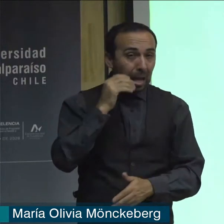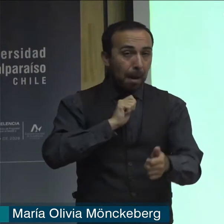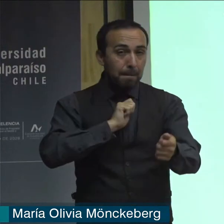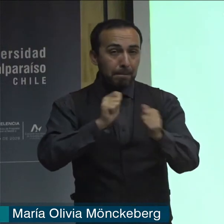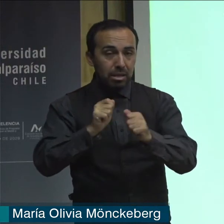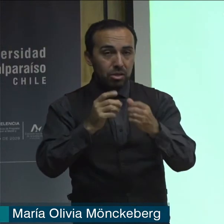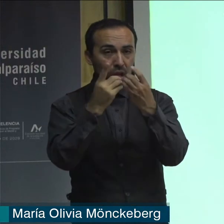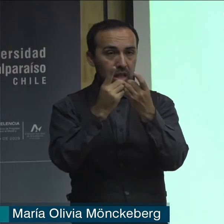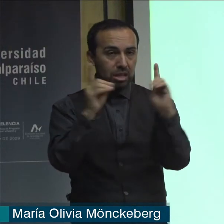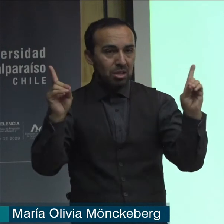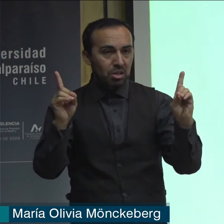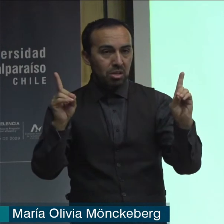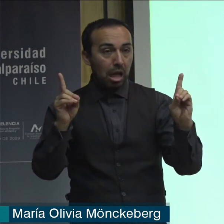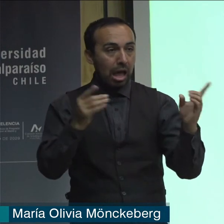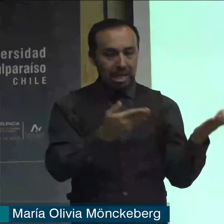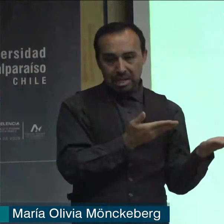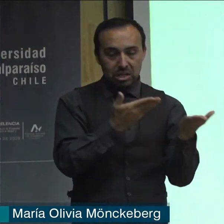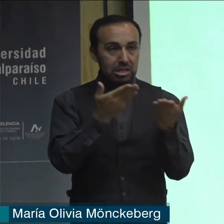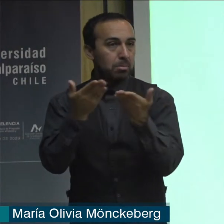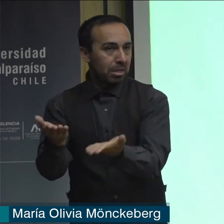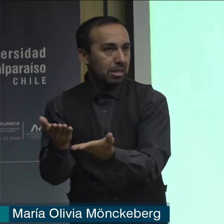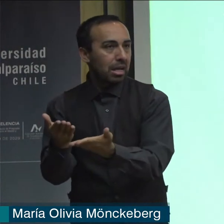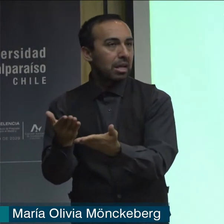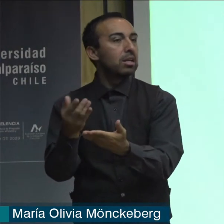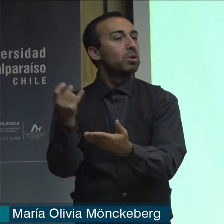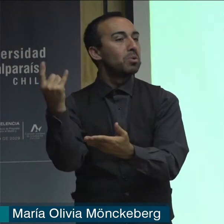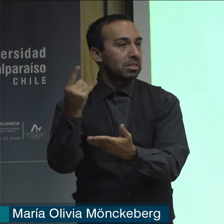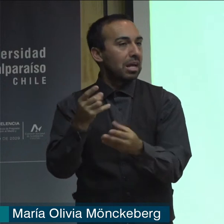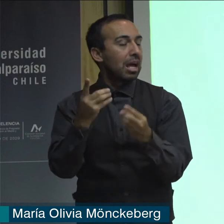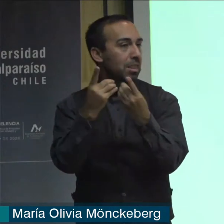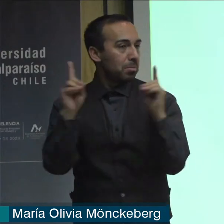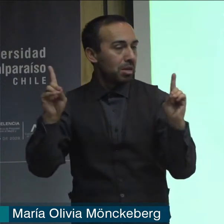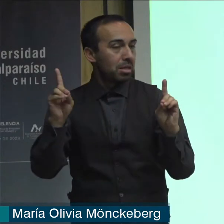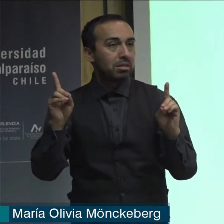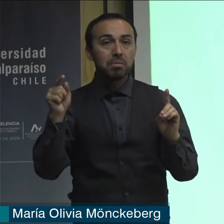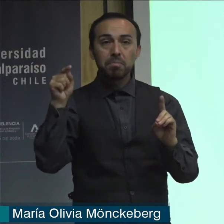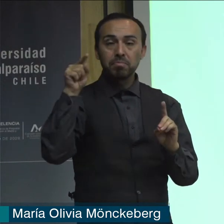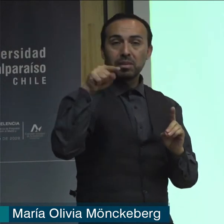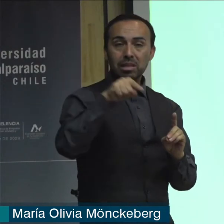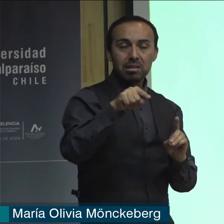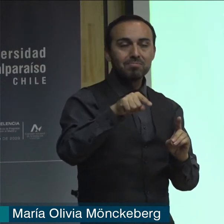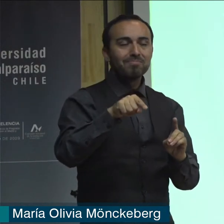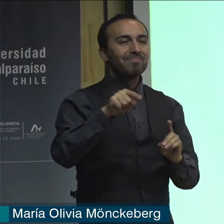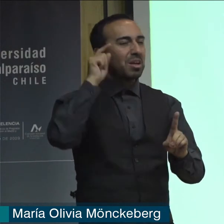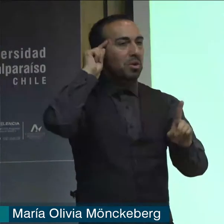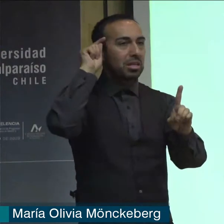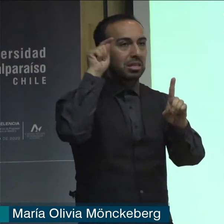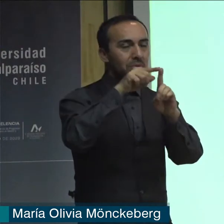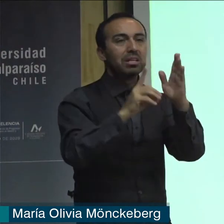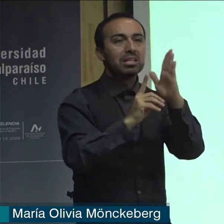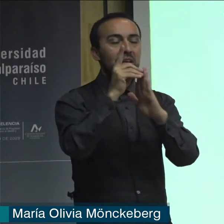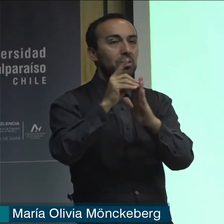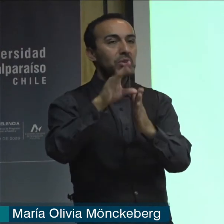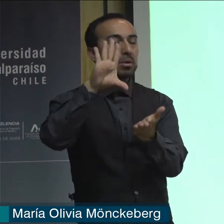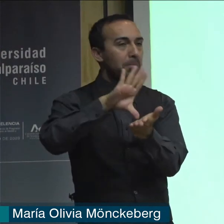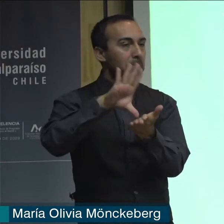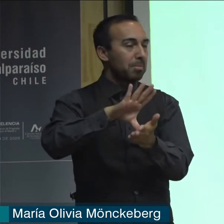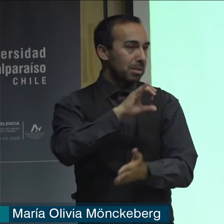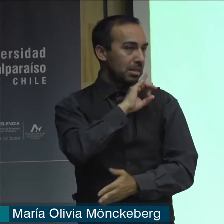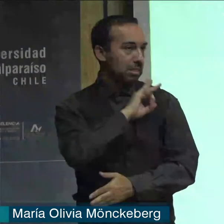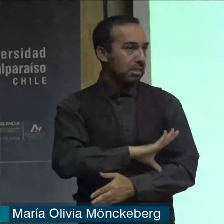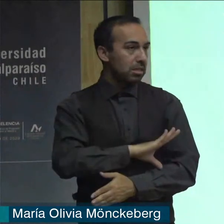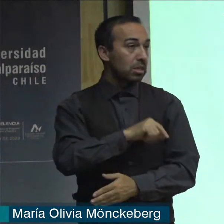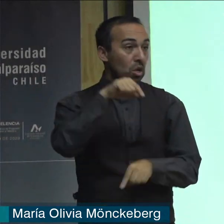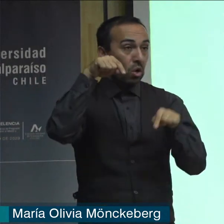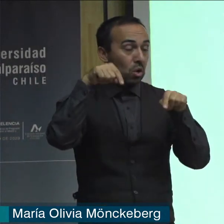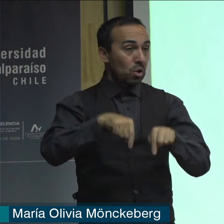hacer las universidades en ese sentido y en el sentido del desarrollo del país hoy día con